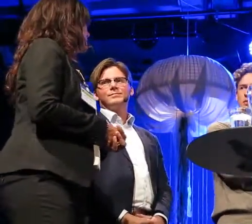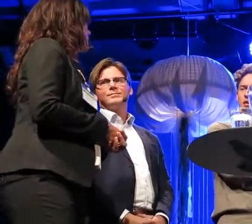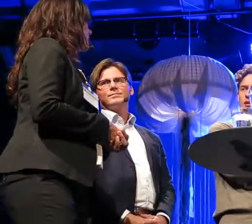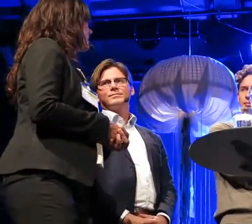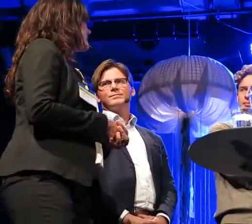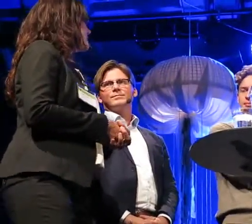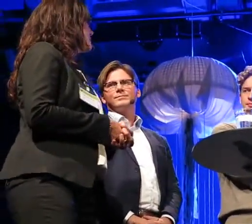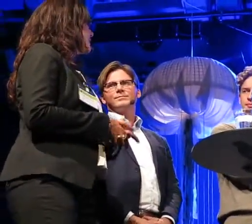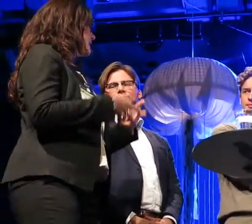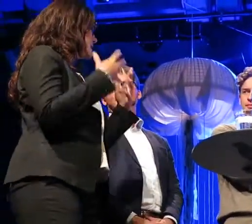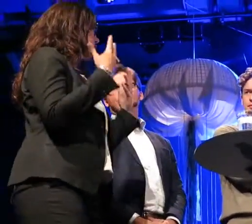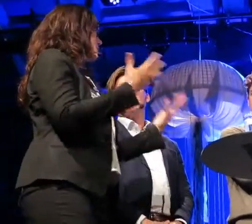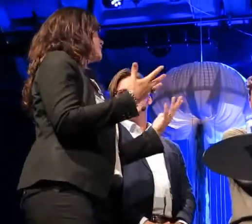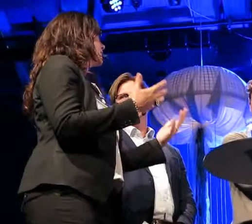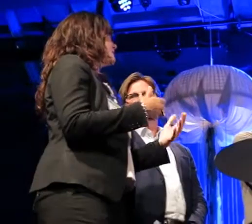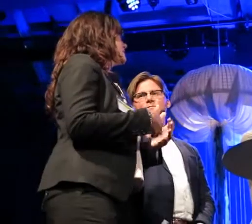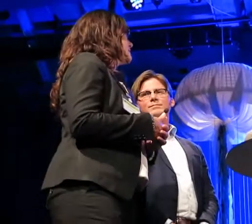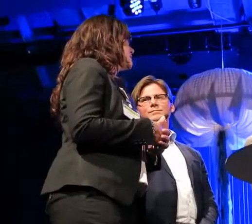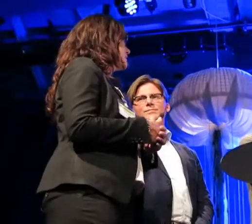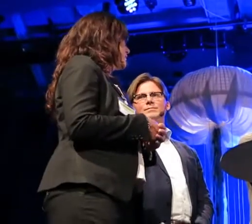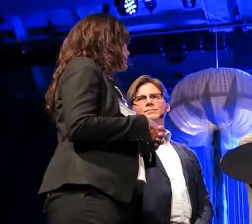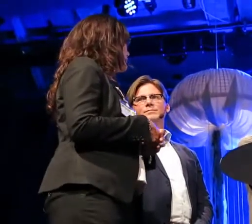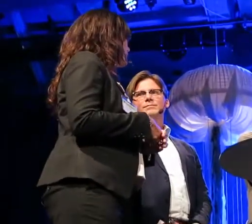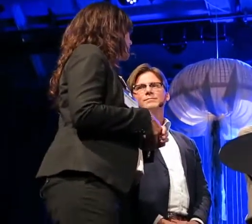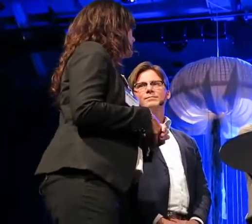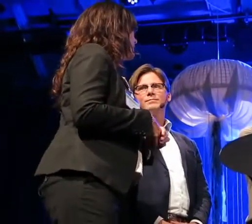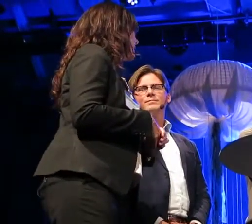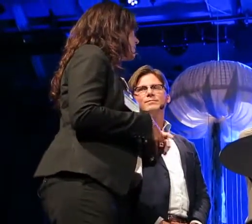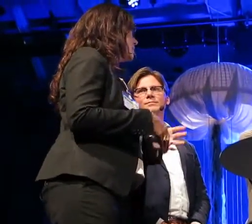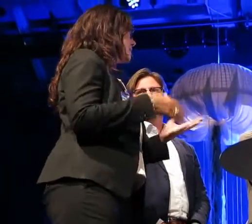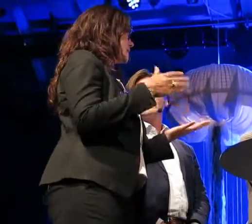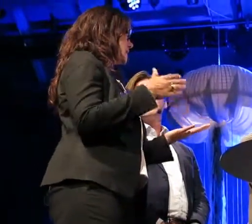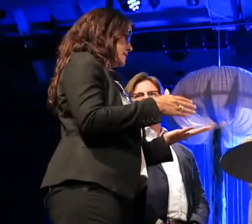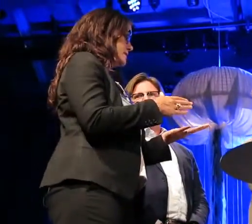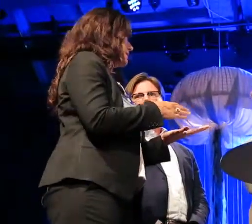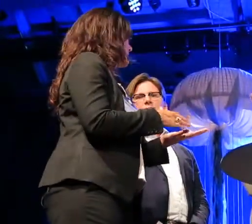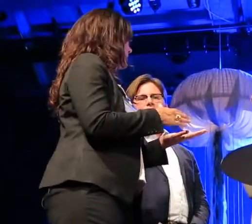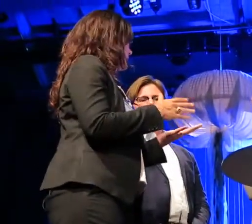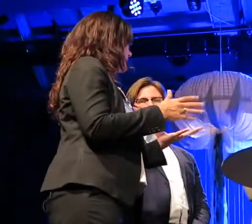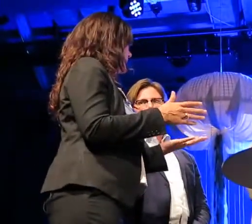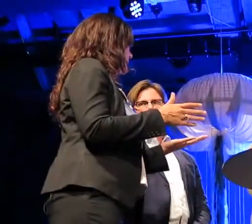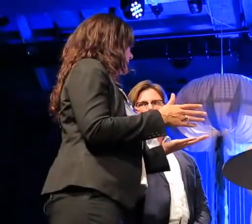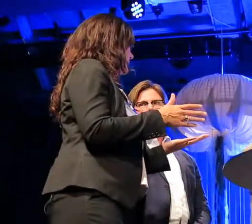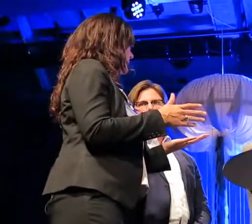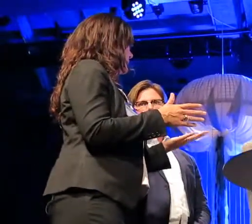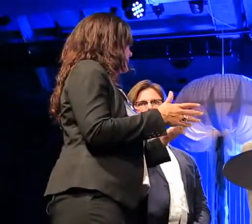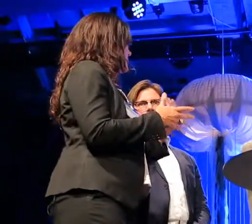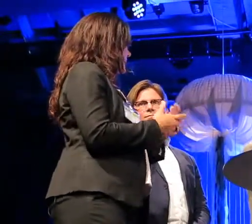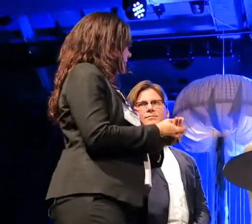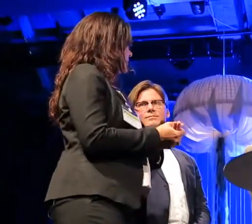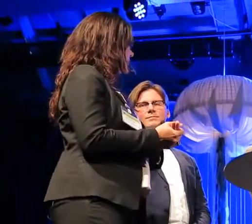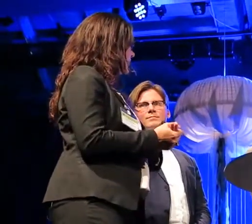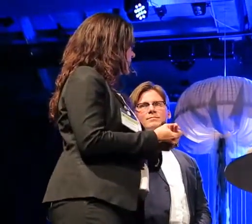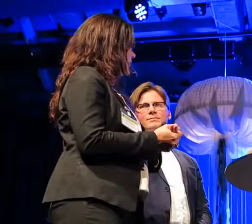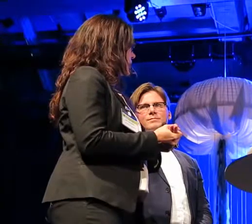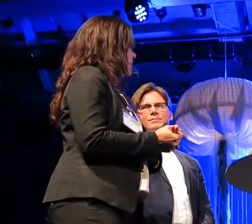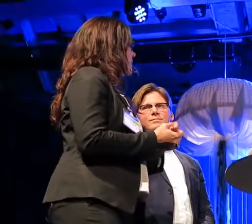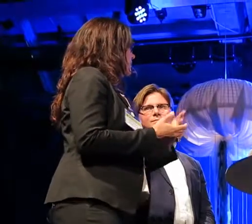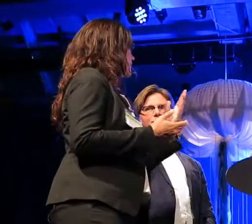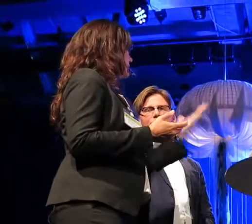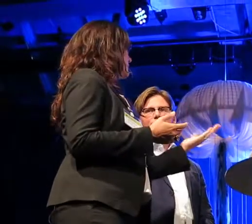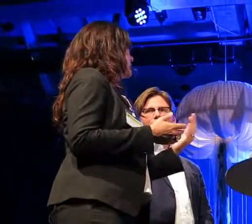det finns mycket i det här samtalet. Dels att det fortfarande finns ett tryck från företagen om... Ja, men det finns det ju självklart, men de konkreta